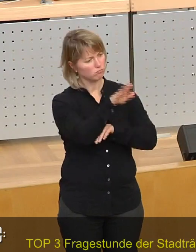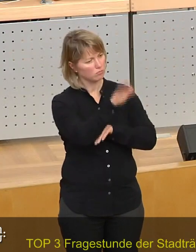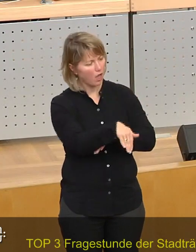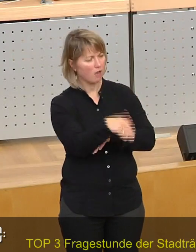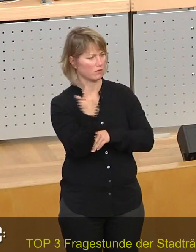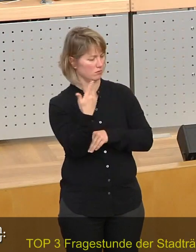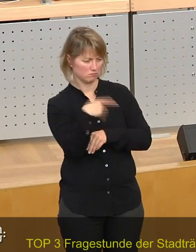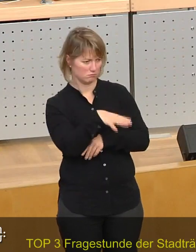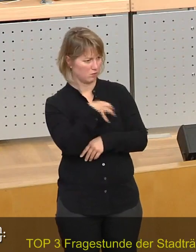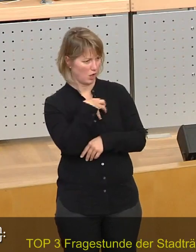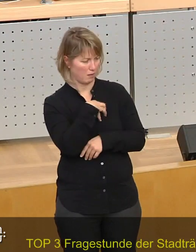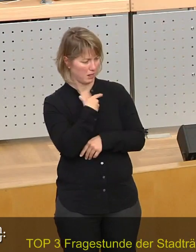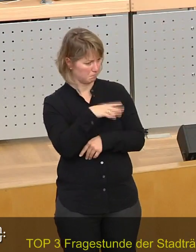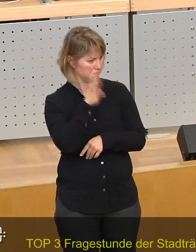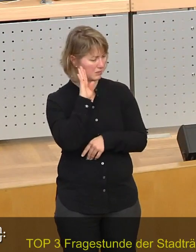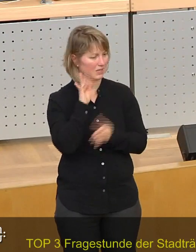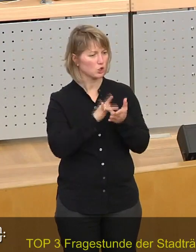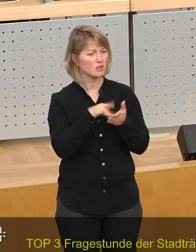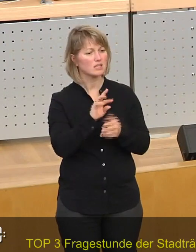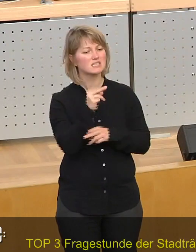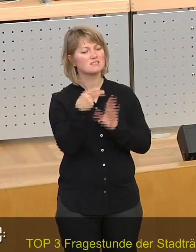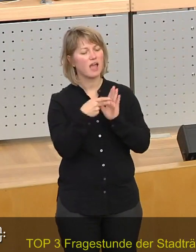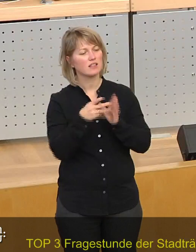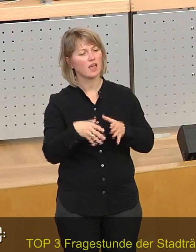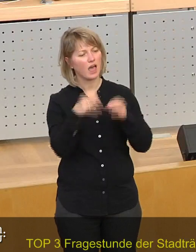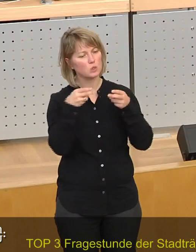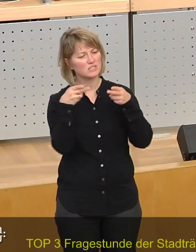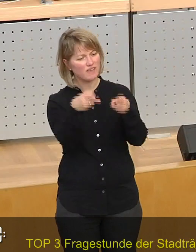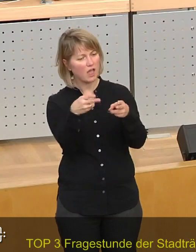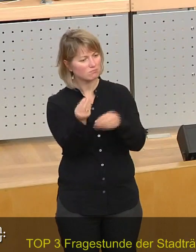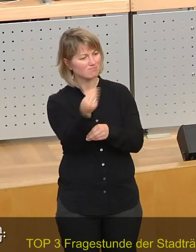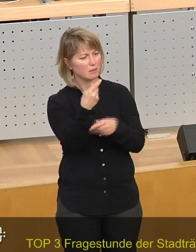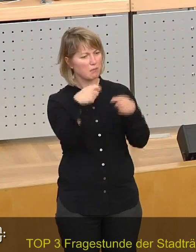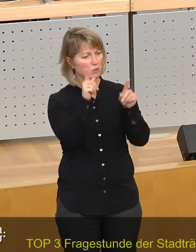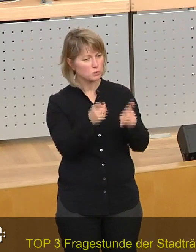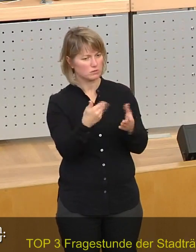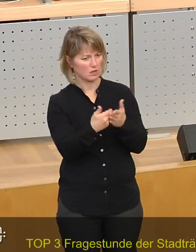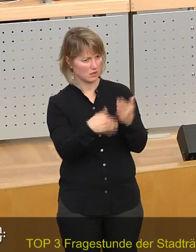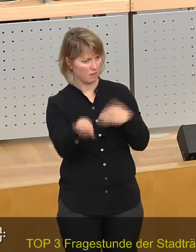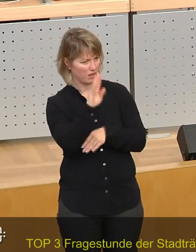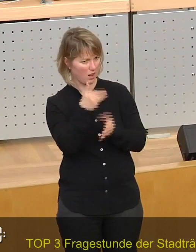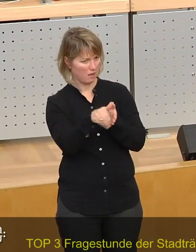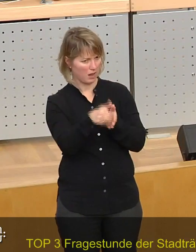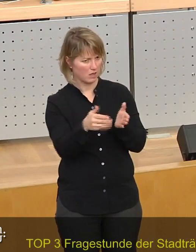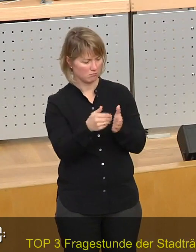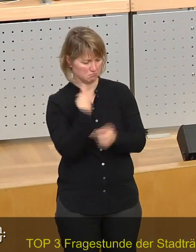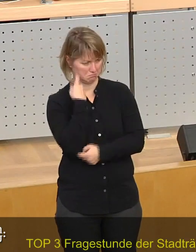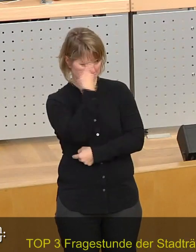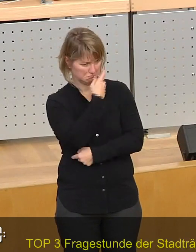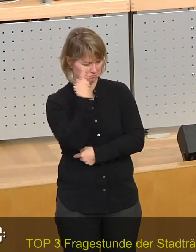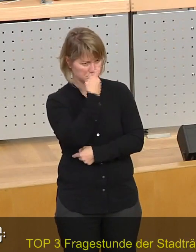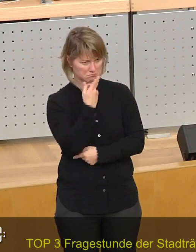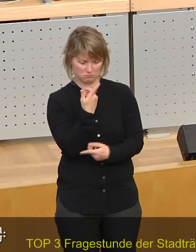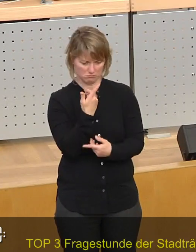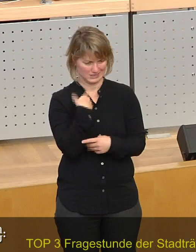Wohnungsbauvorhaben wegen der Anlage des zweiten Rettungsweges die Rede war. Darüber haben wir uns sehr gewundert, beziehungsweise fehlt uns dafür auch